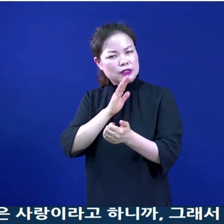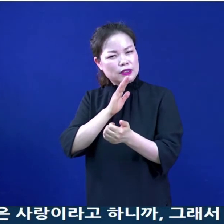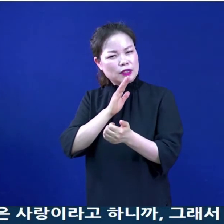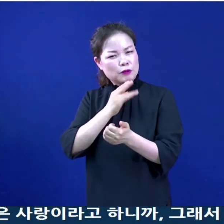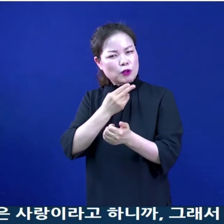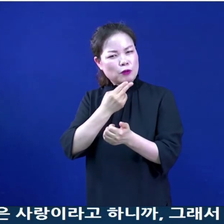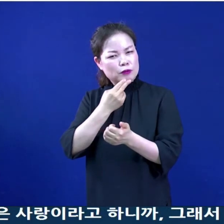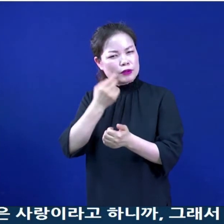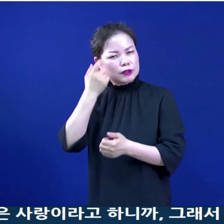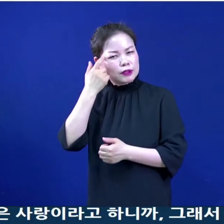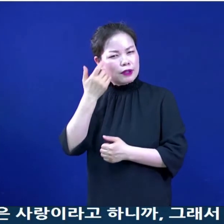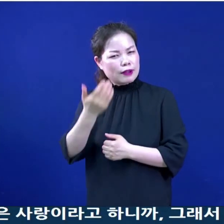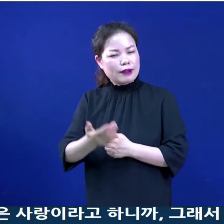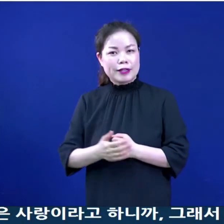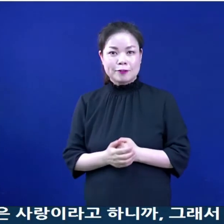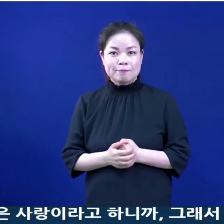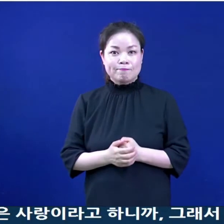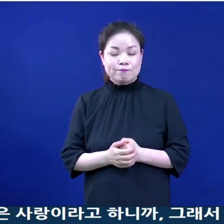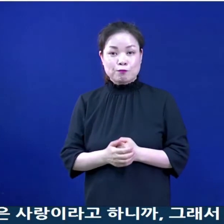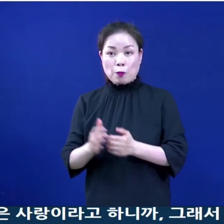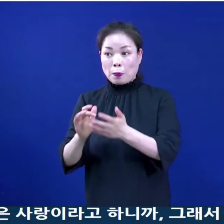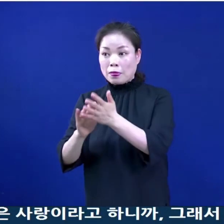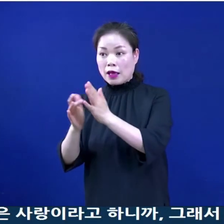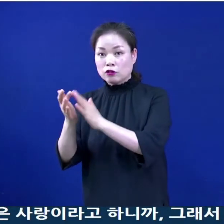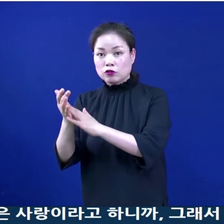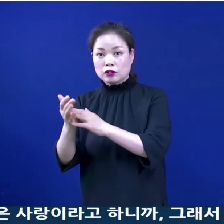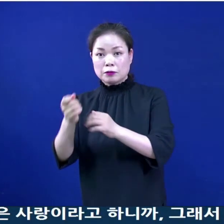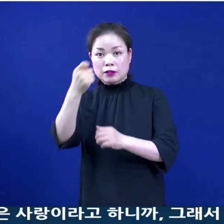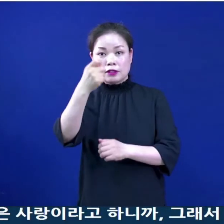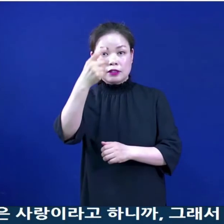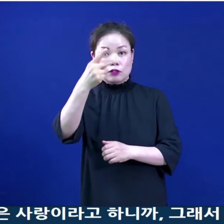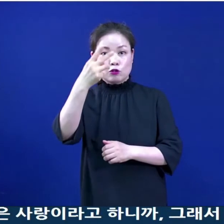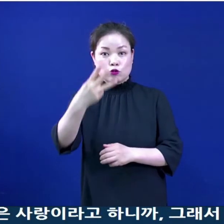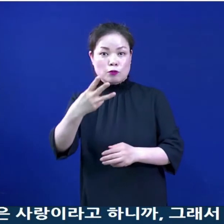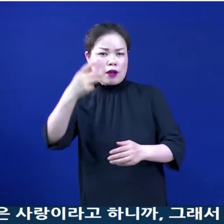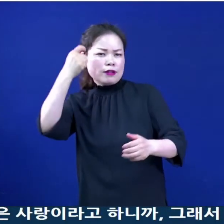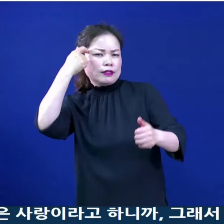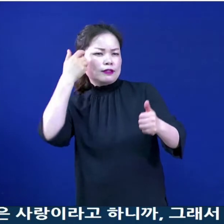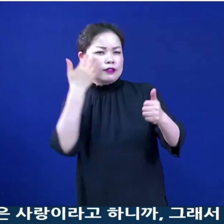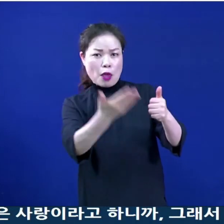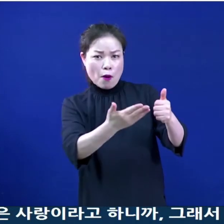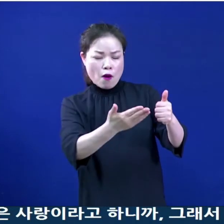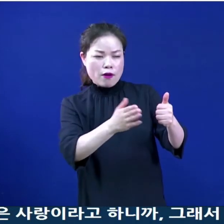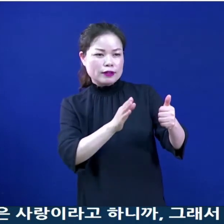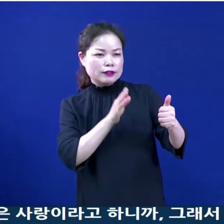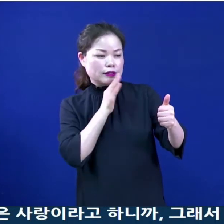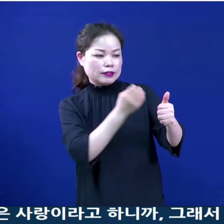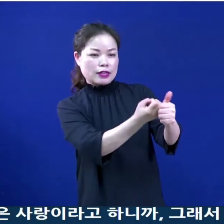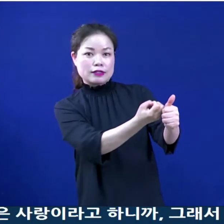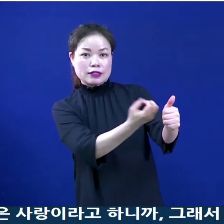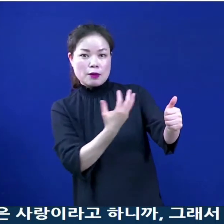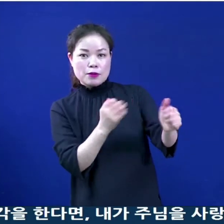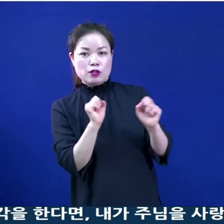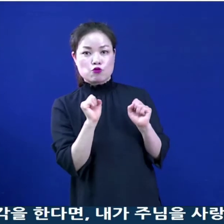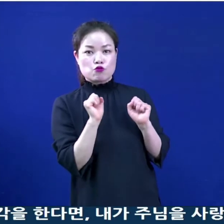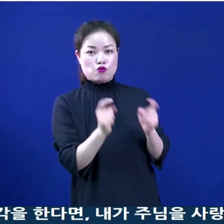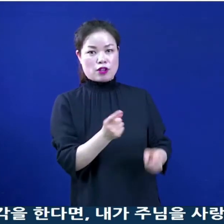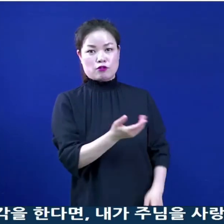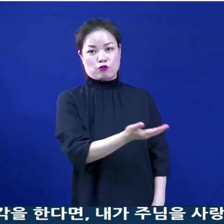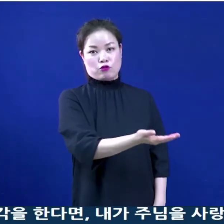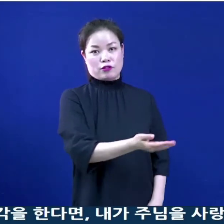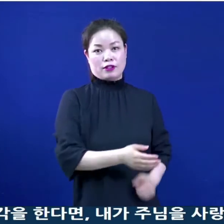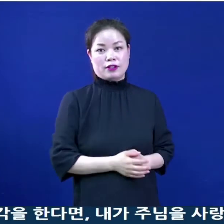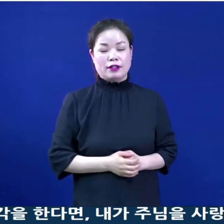있다는 겁니다. 예수님이 3번 질문을 하시죠. 진지하게 답해보라 라는 기회를 주신 것일 수도